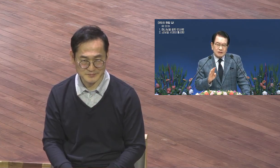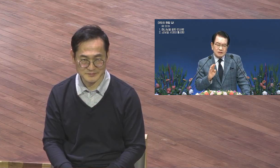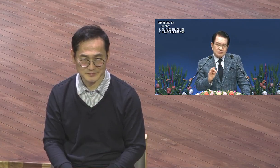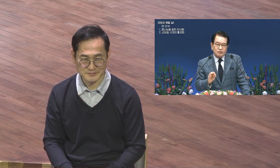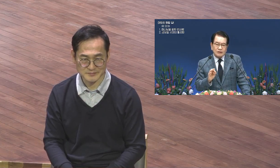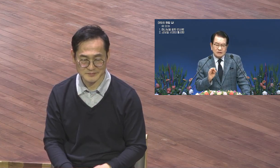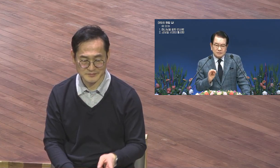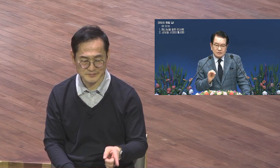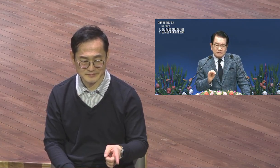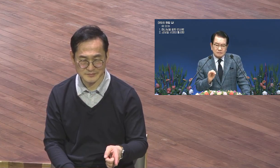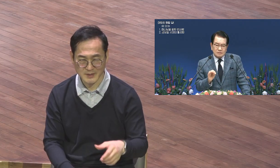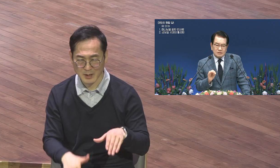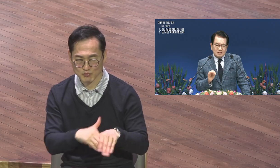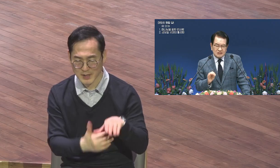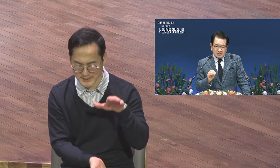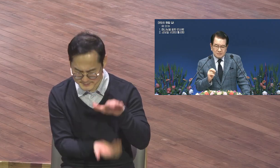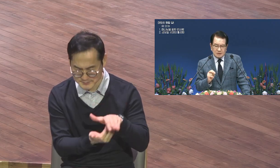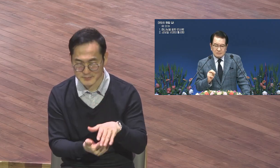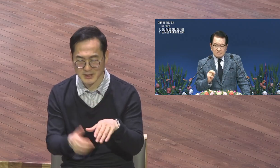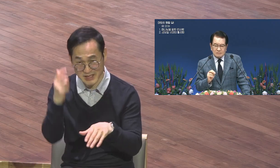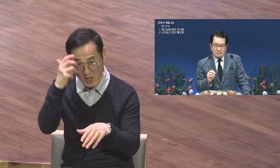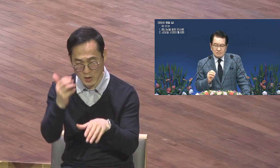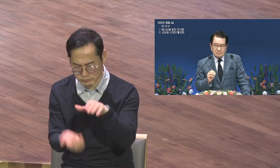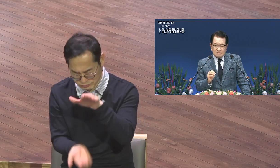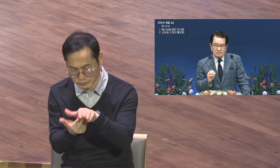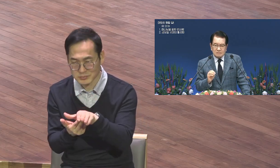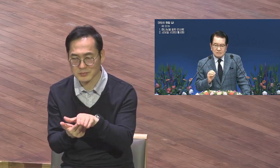서밋, 기능 서밋, 문화 서밋, 서밋,